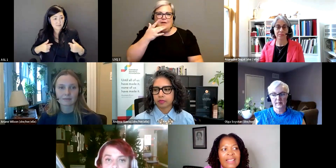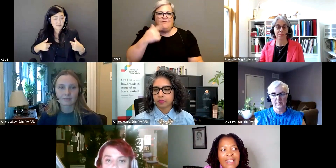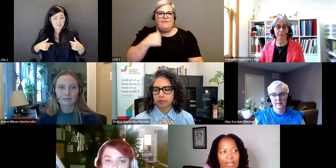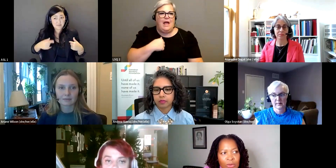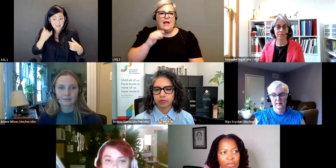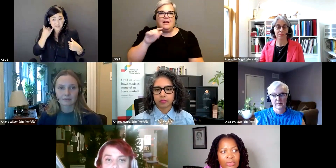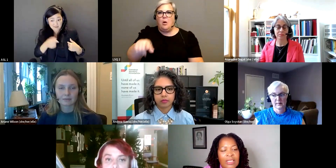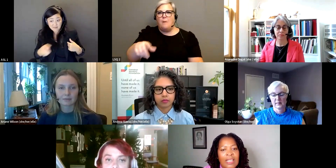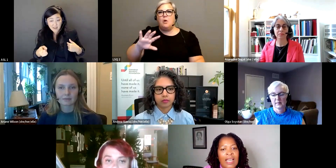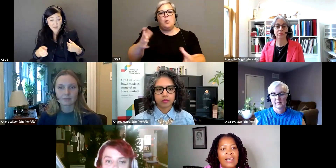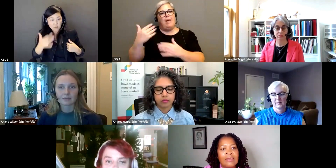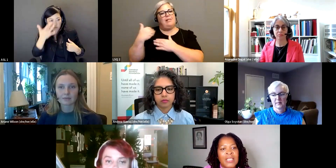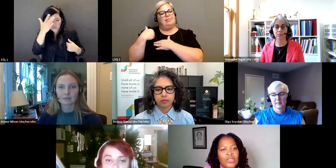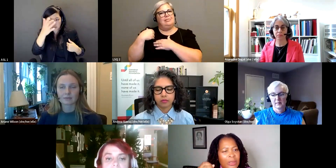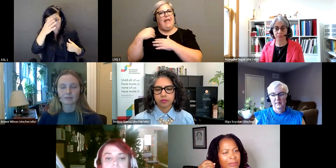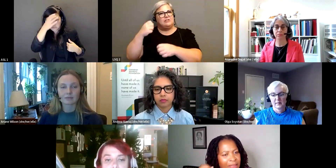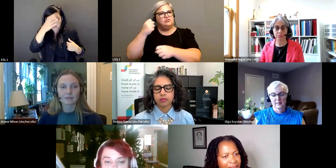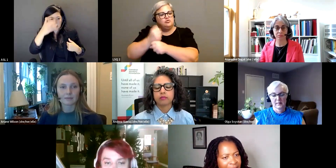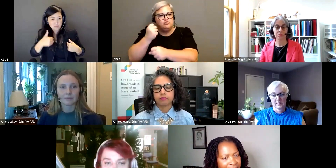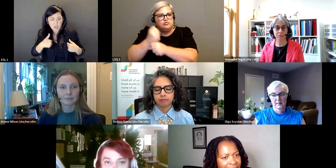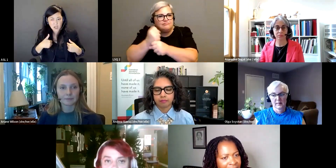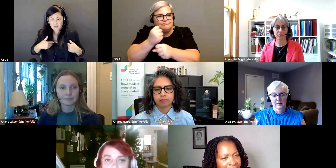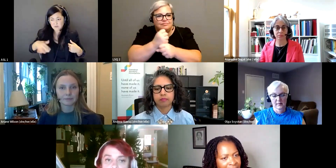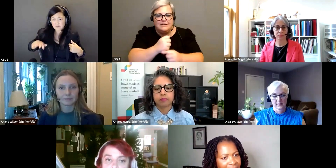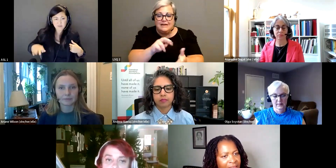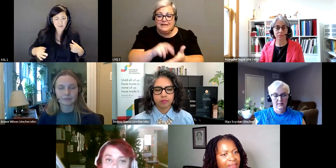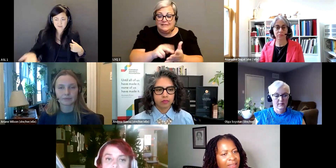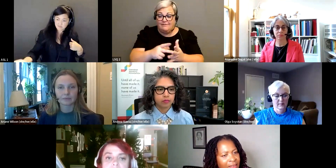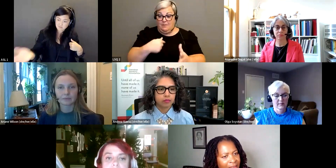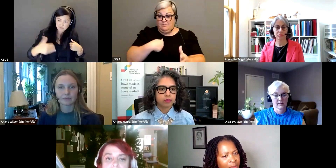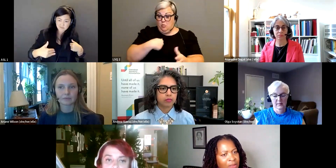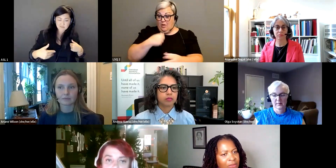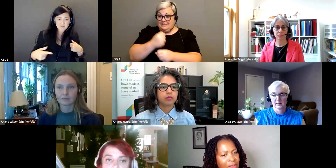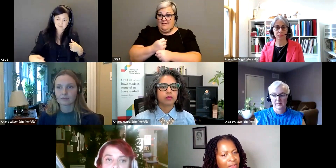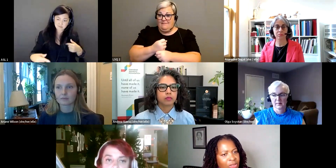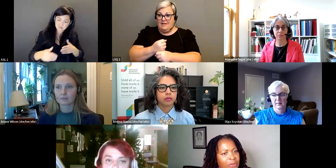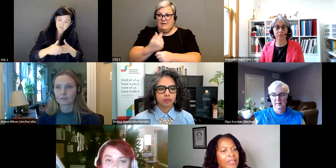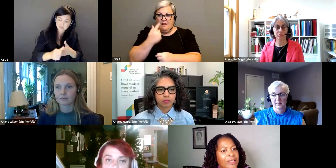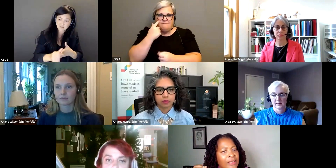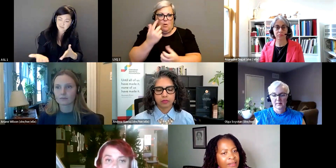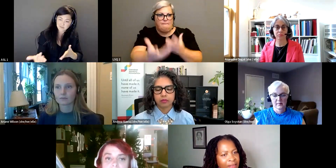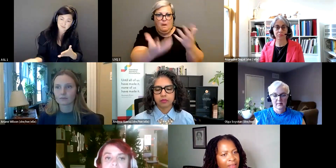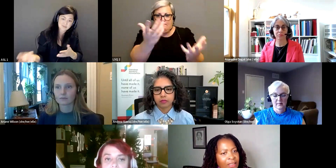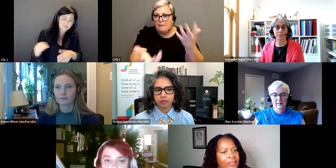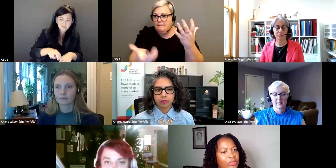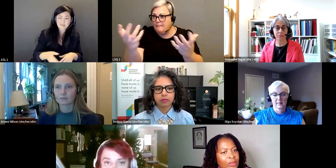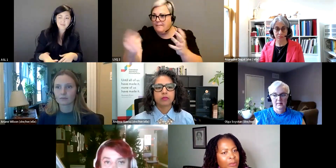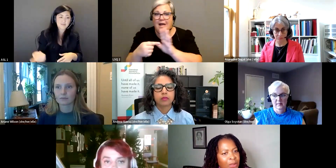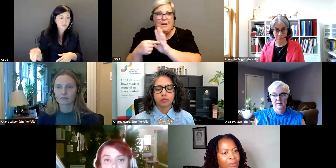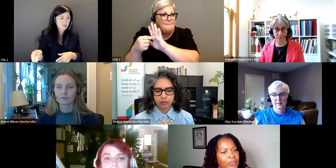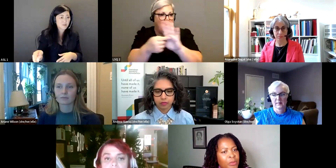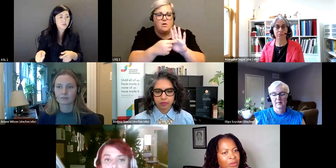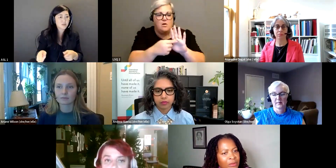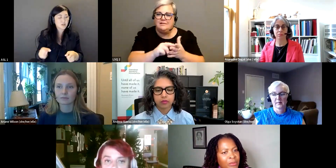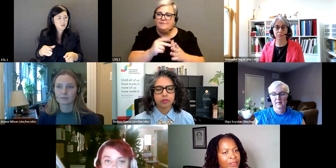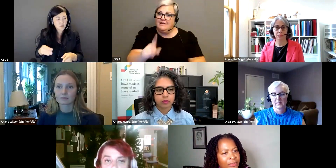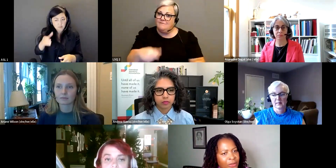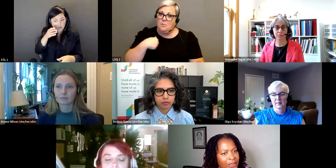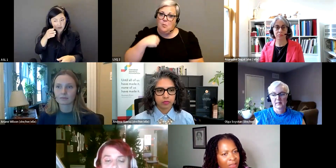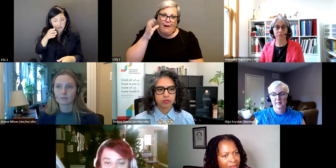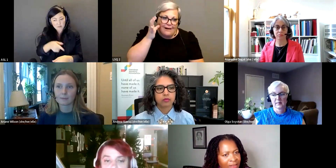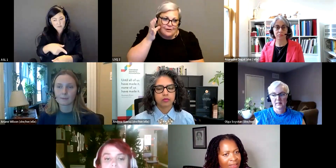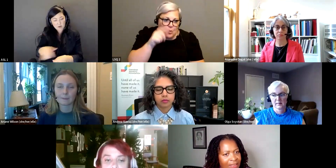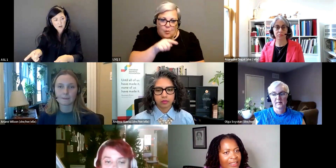tâches. Et c'est mon travail de faire ressortir ces forces-là. Et pour cela, j'écoute attentivement.